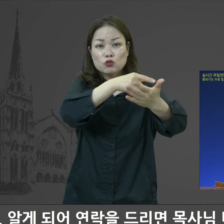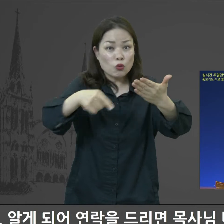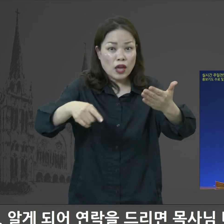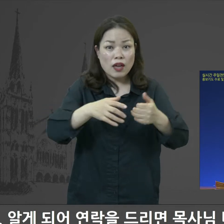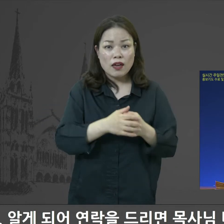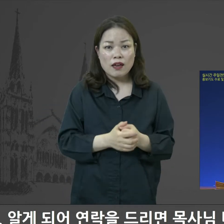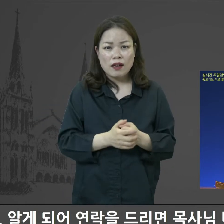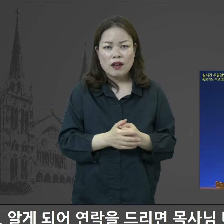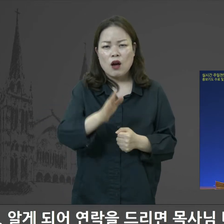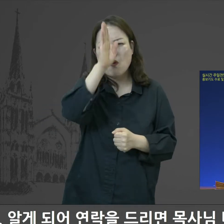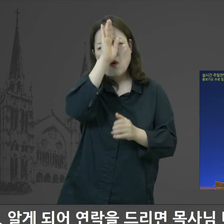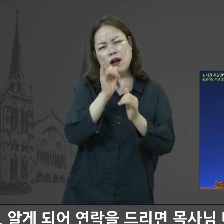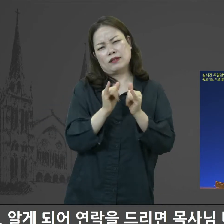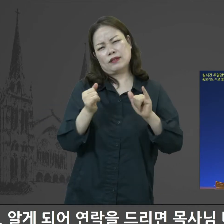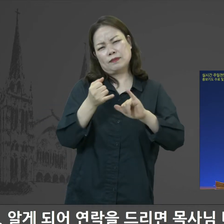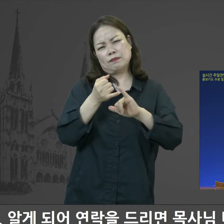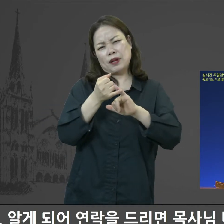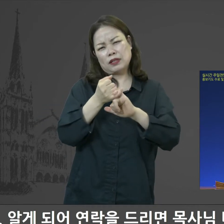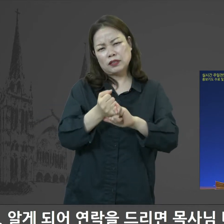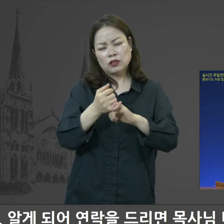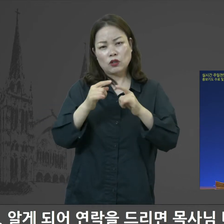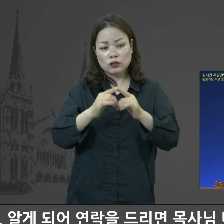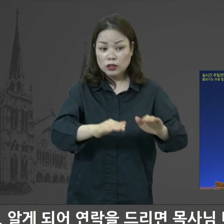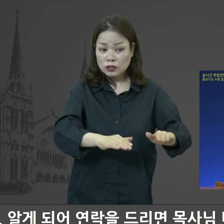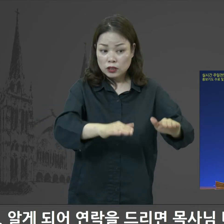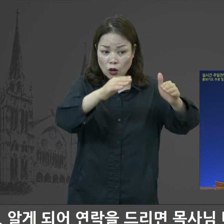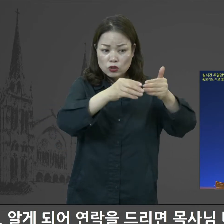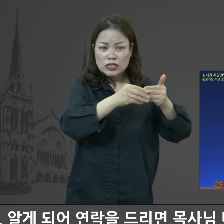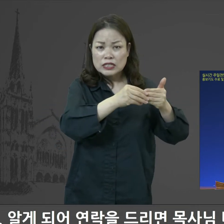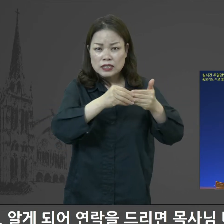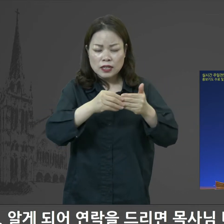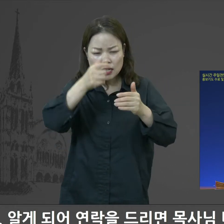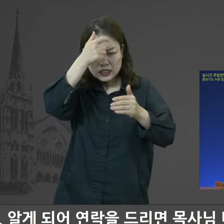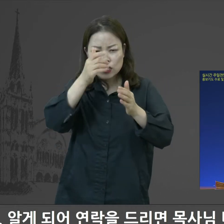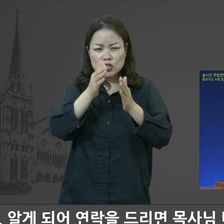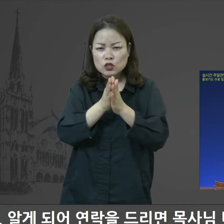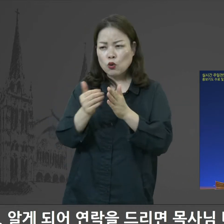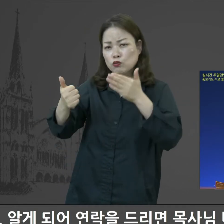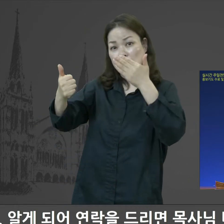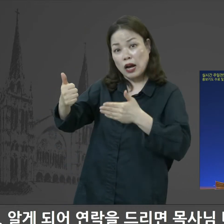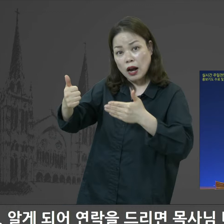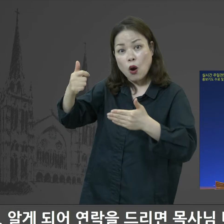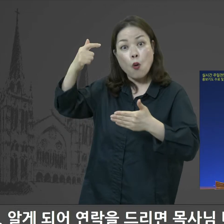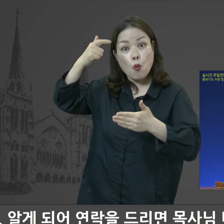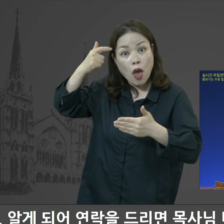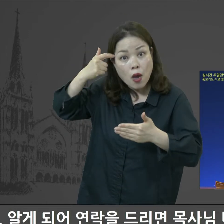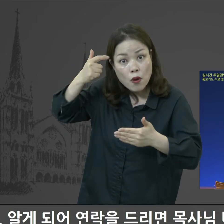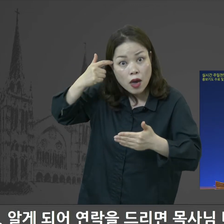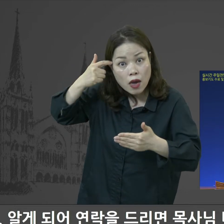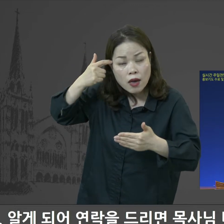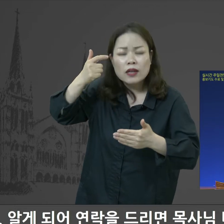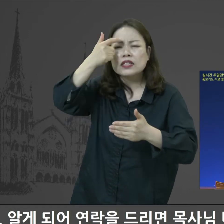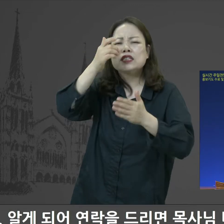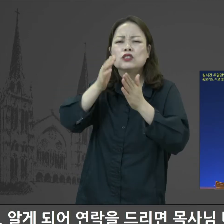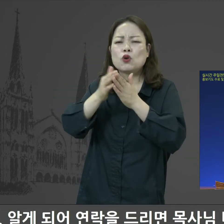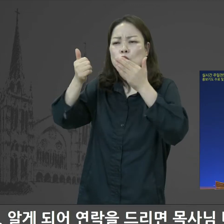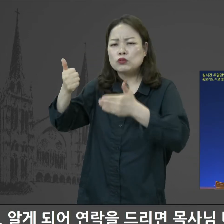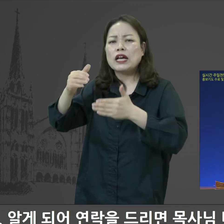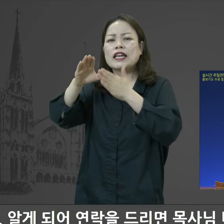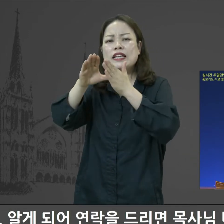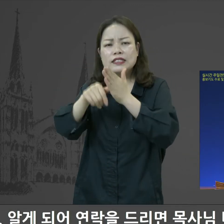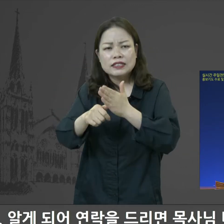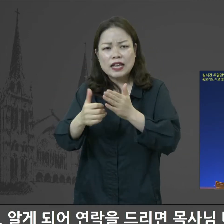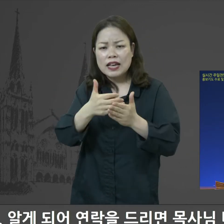야고보는 환우는 반드시 교회의 성숙한 리더에게 기도 부탁을 하라고 합니다. 왜 이렇게 이야기할까요? 기도 부탁을 했을